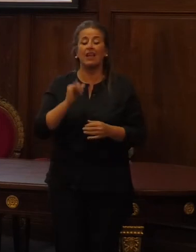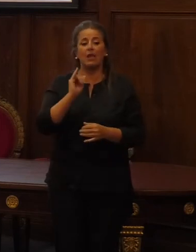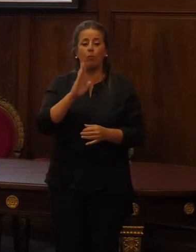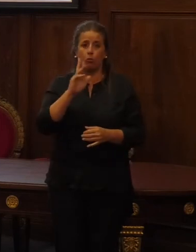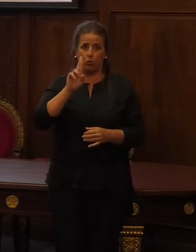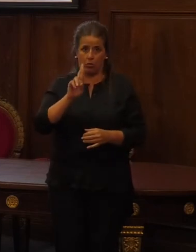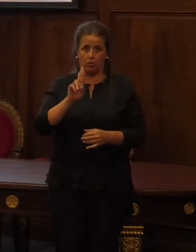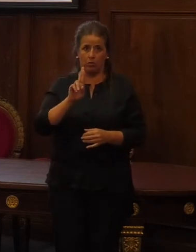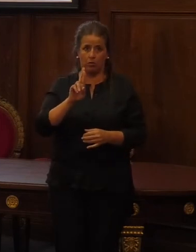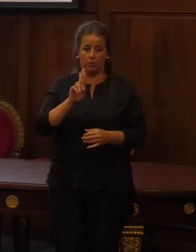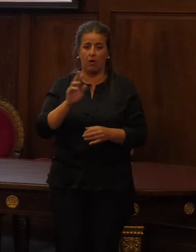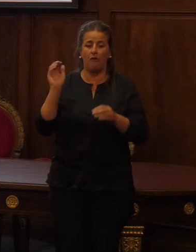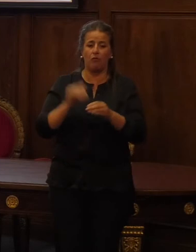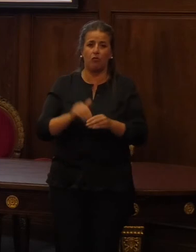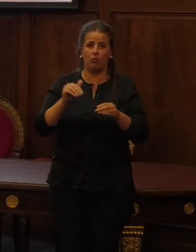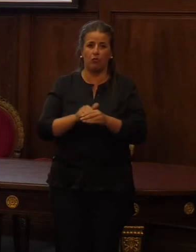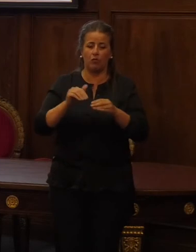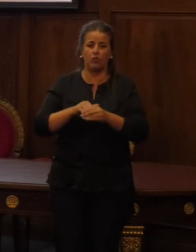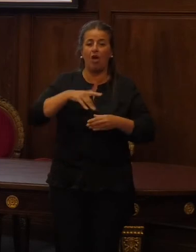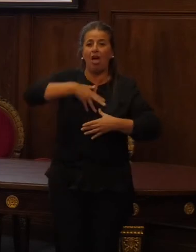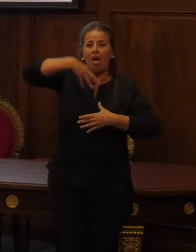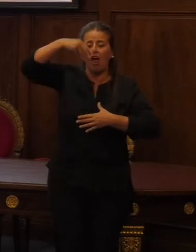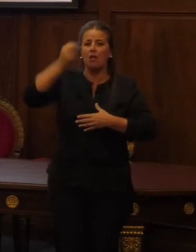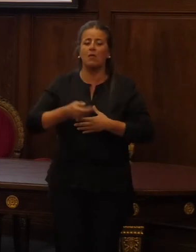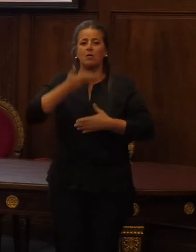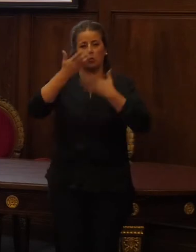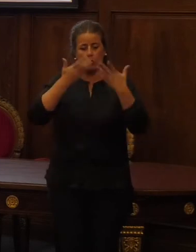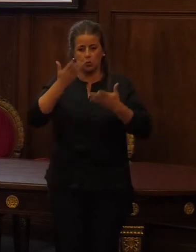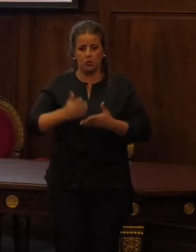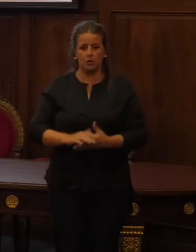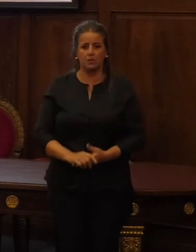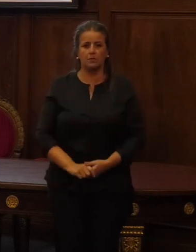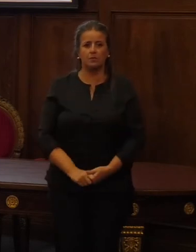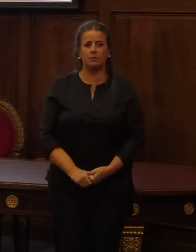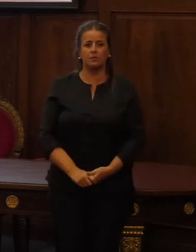IPUR, el voto que el alma pronuncia.